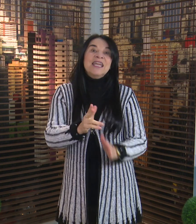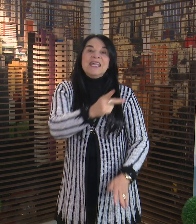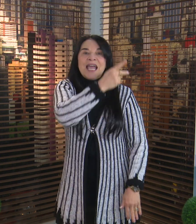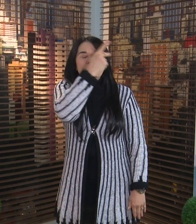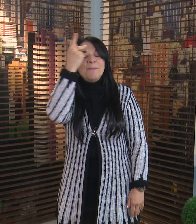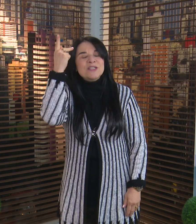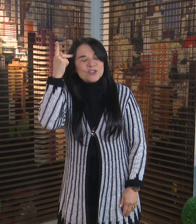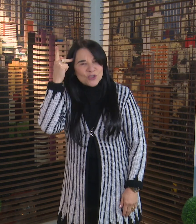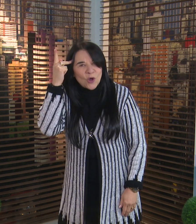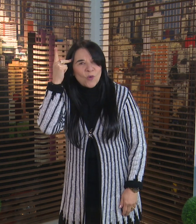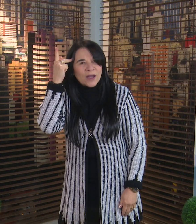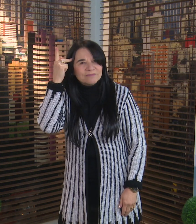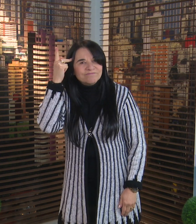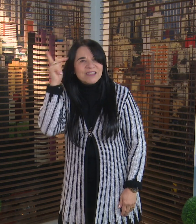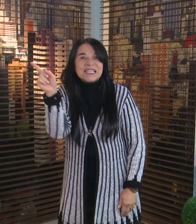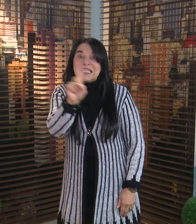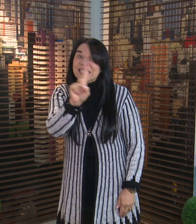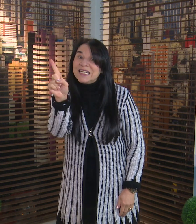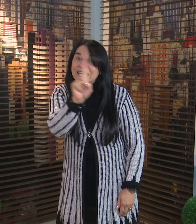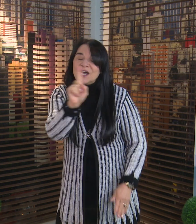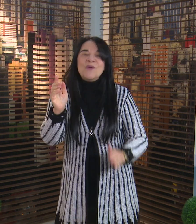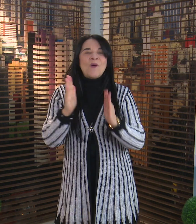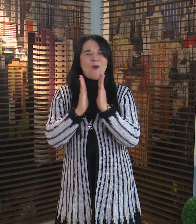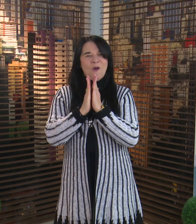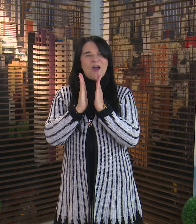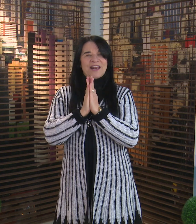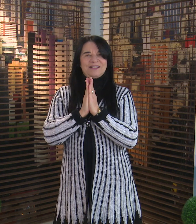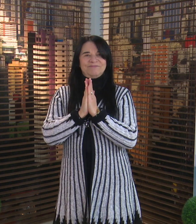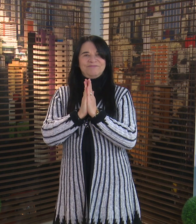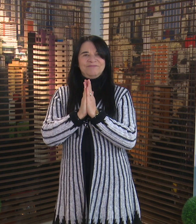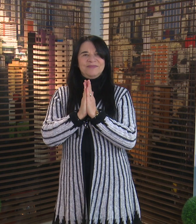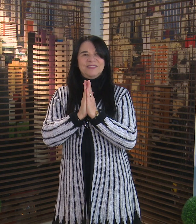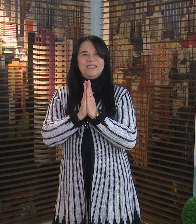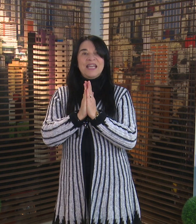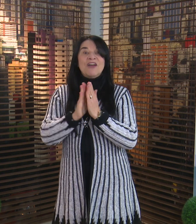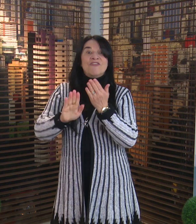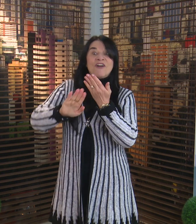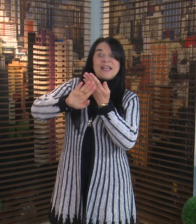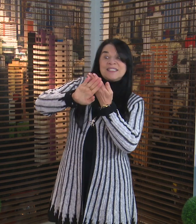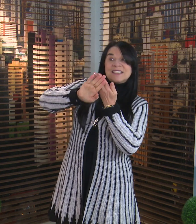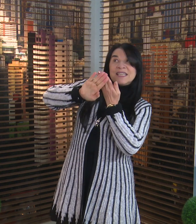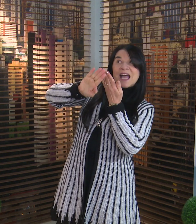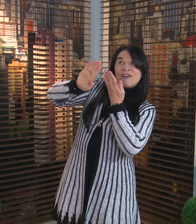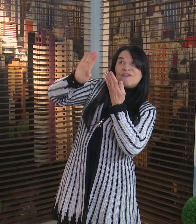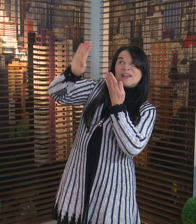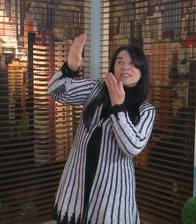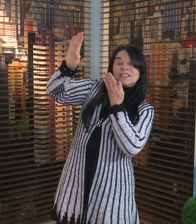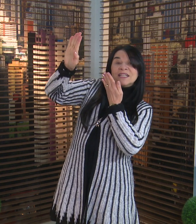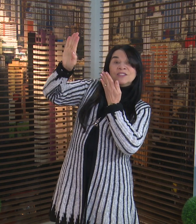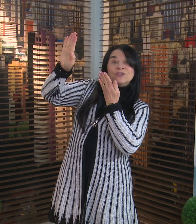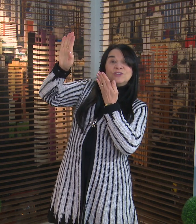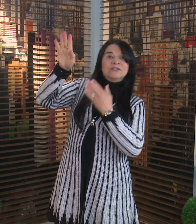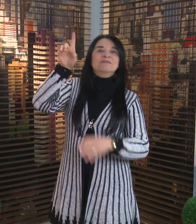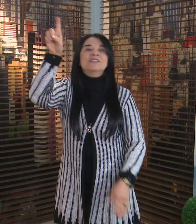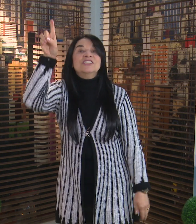E a pessoa que não ora vai se afastando